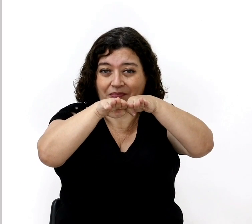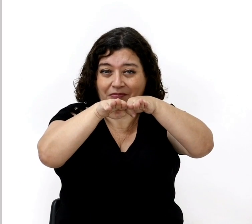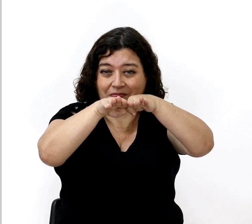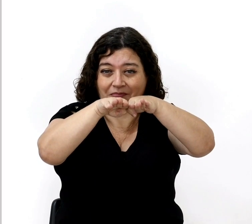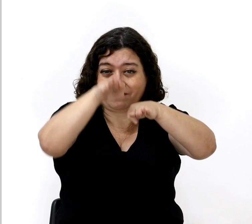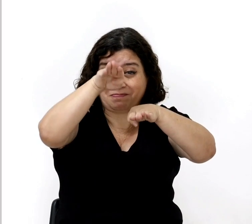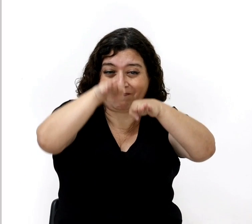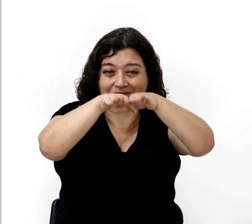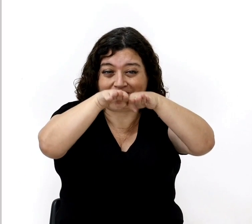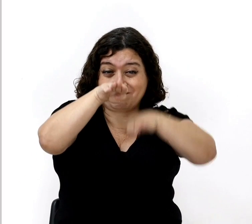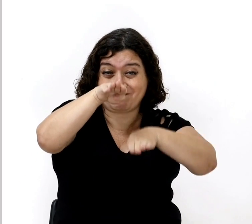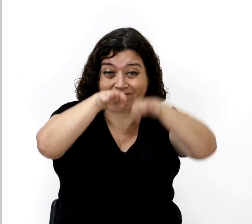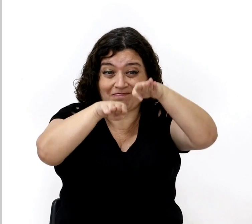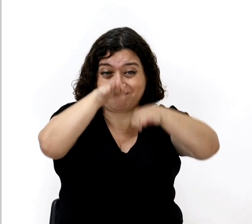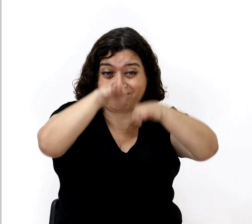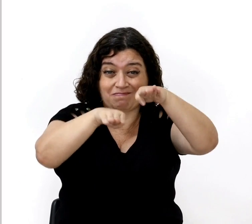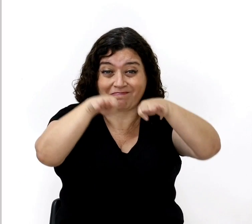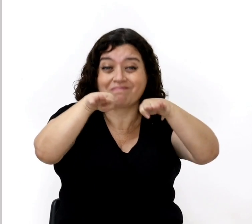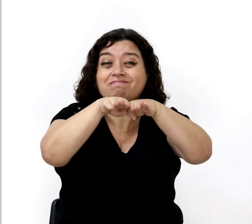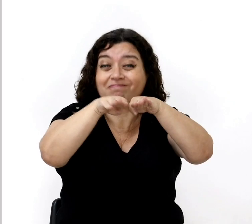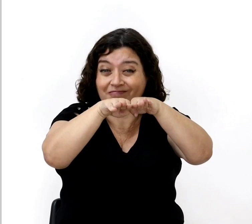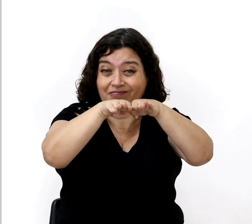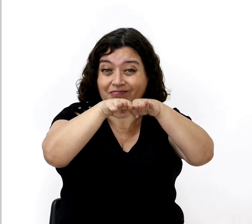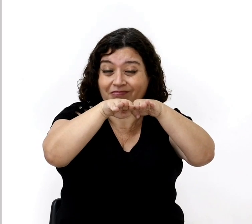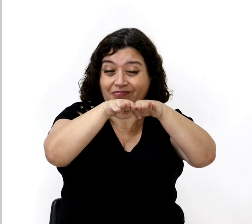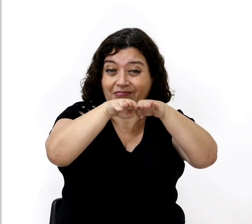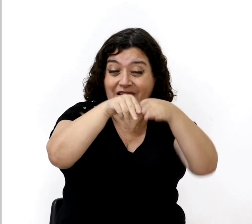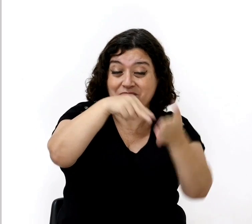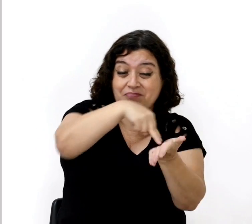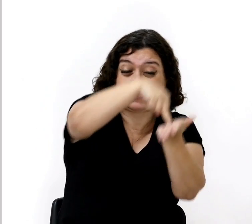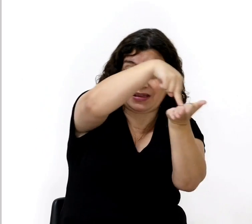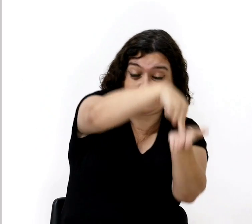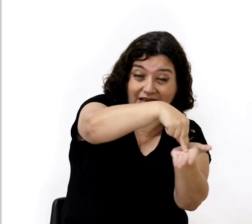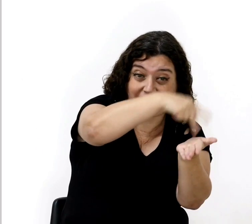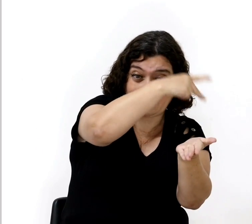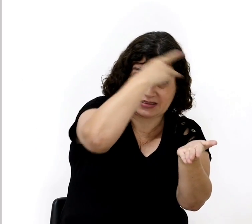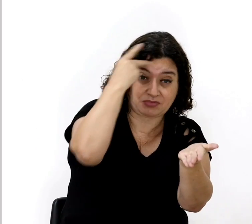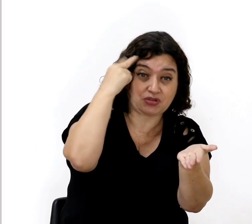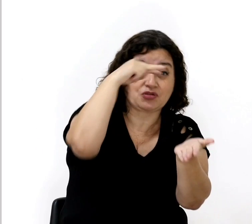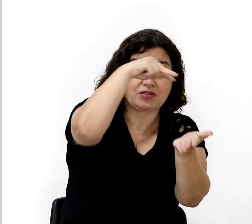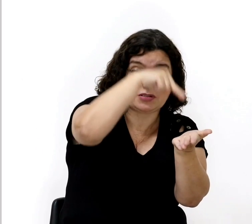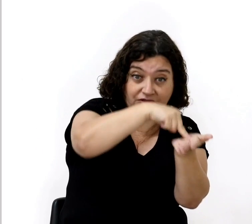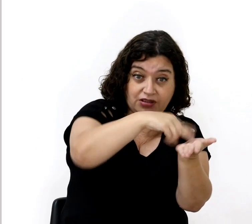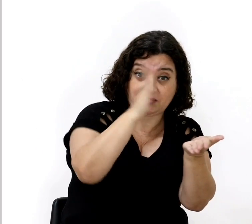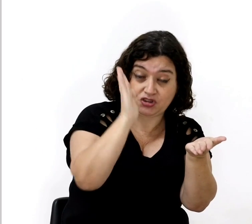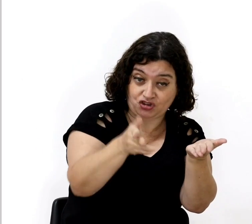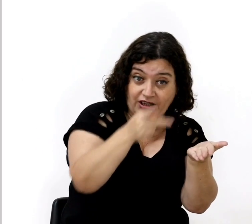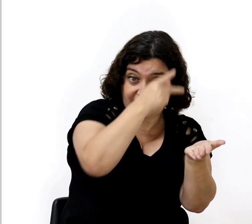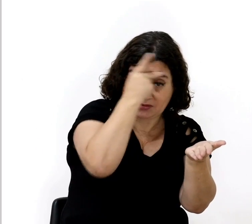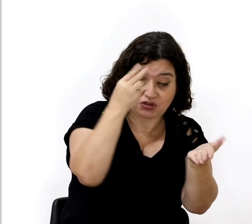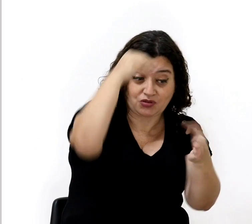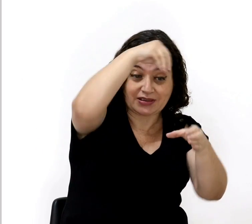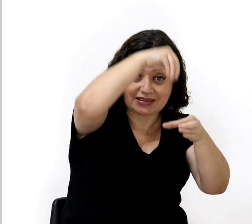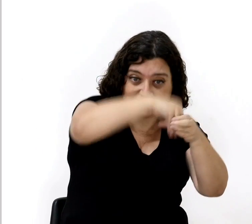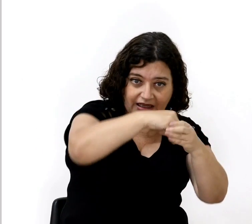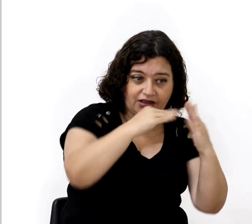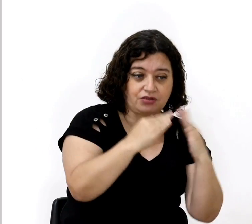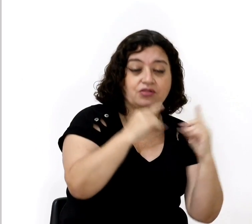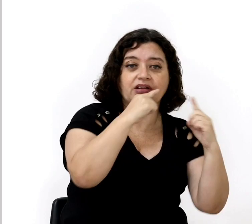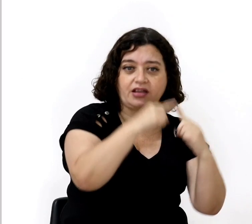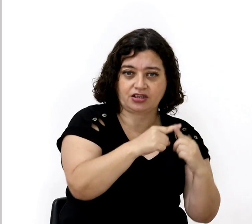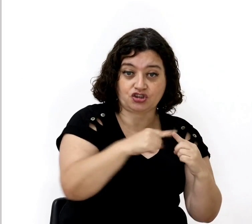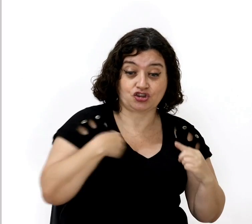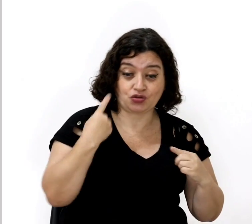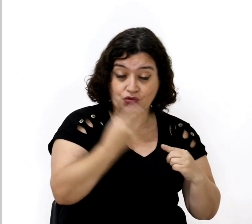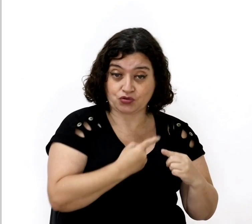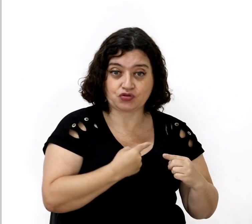pega. Aqui fica um pouco complicado. Se há um equilíbrio entre manter os que chegaram na igreja, a gente